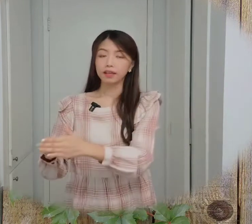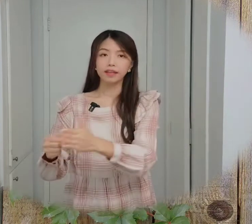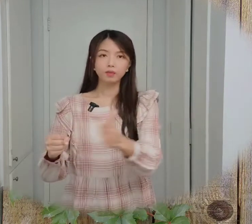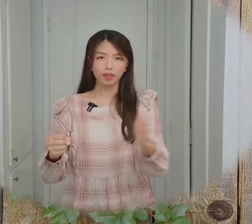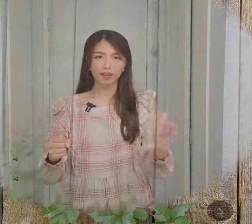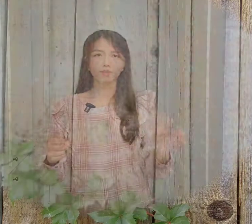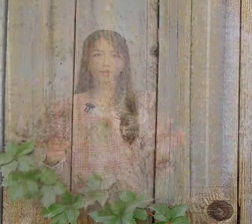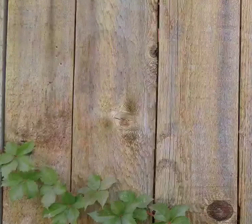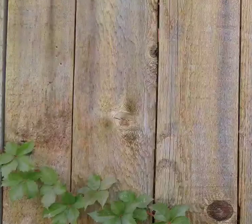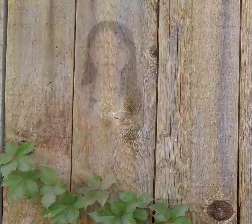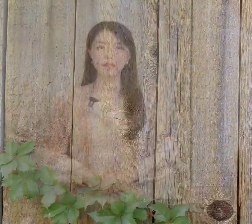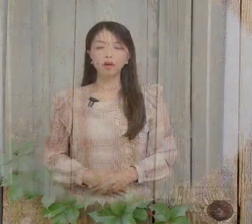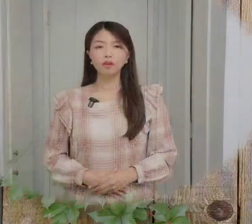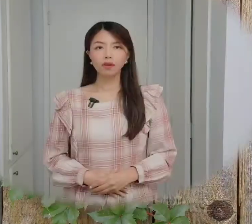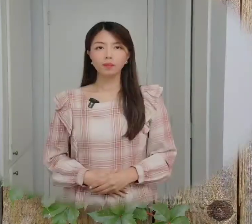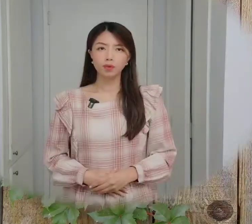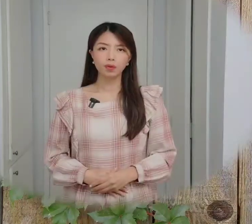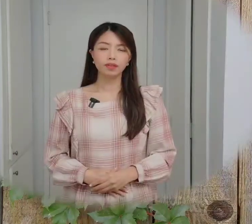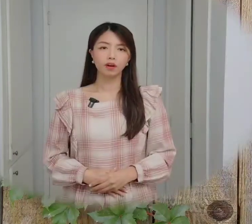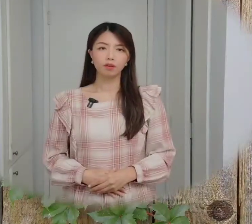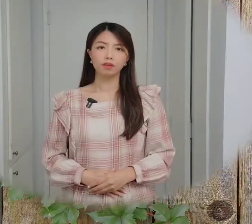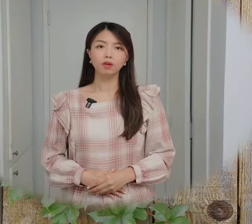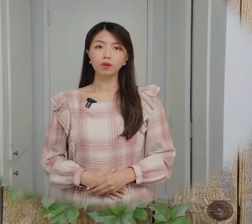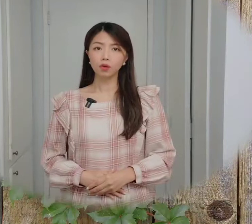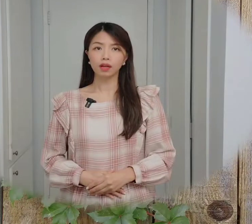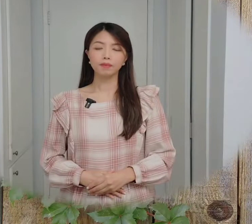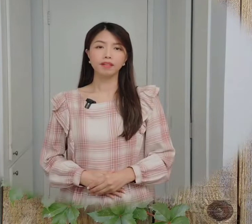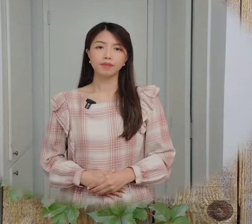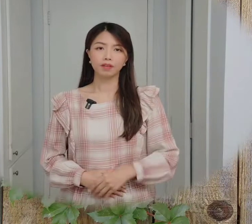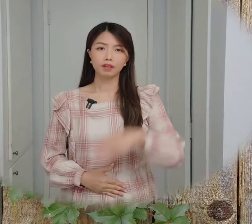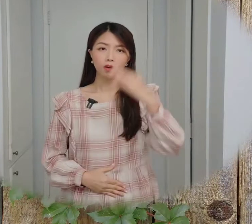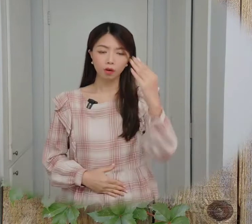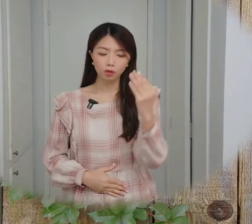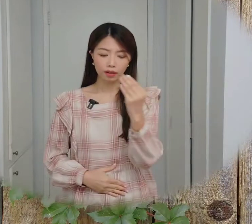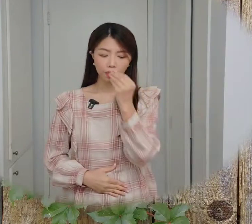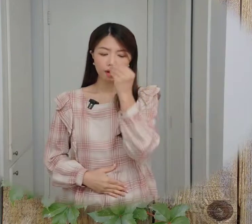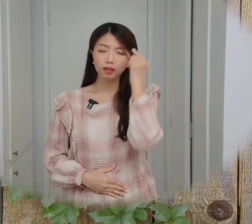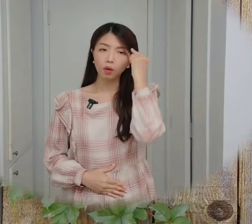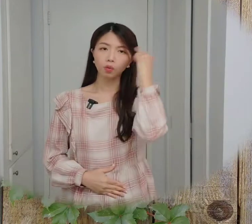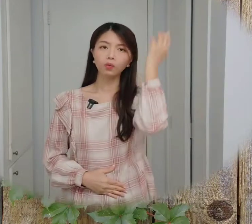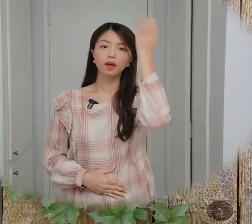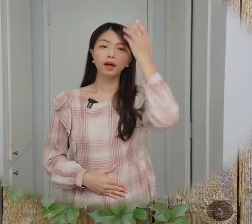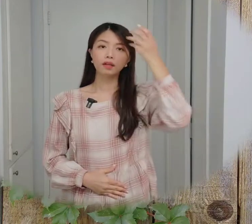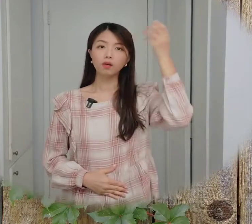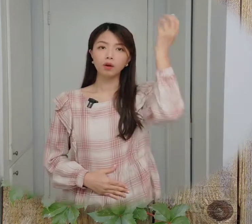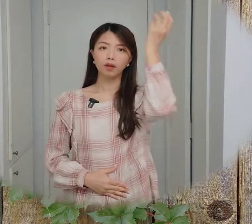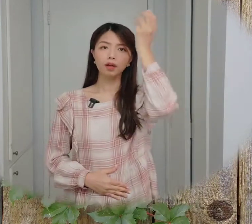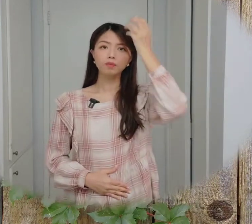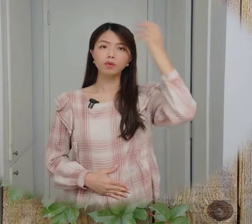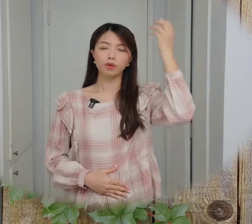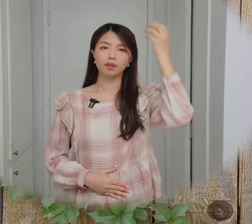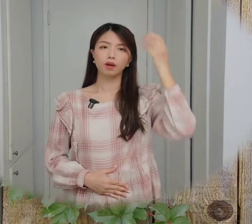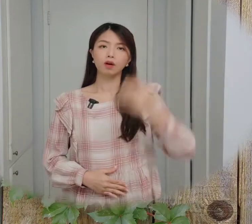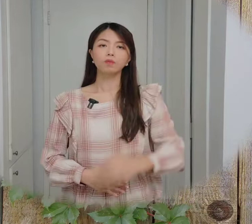있기에, 있기 때문에. 성령의 불로써, 성령 수어는 아까 말씀드렸죠. 거룩하다와 영혼,